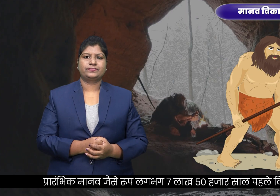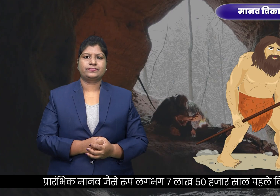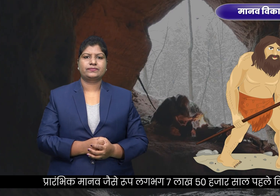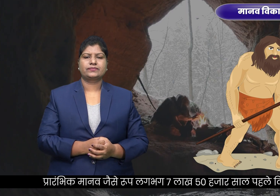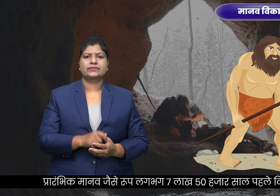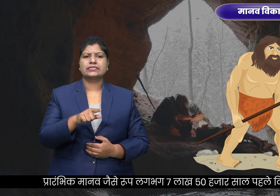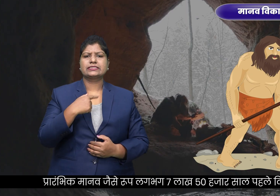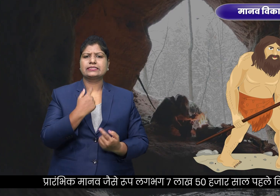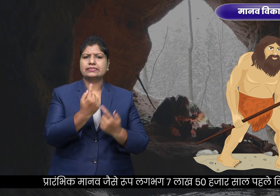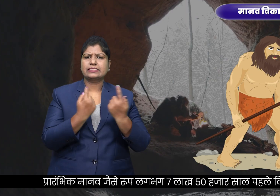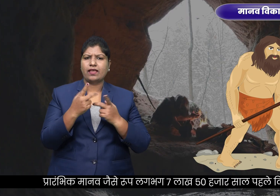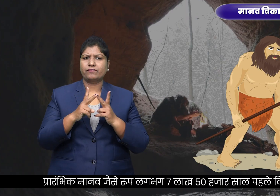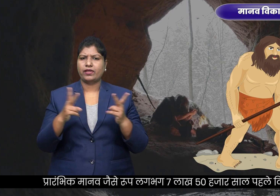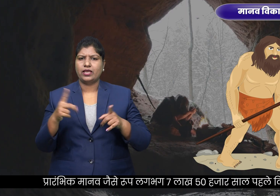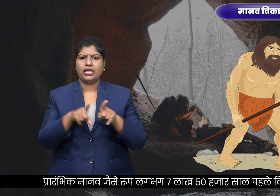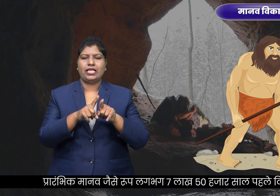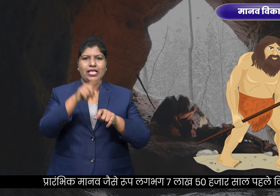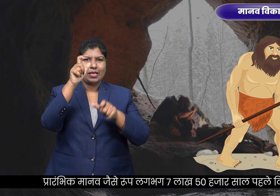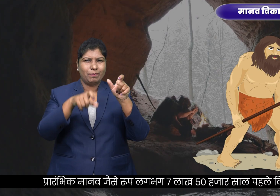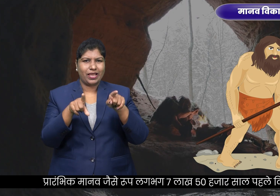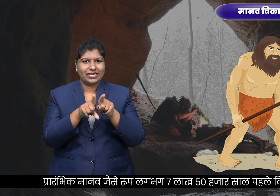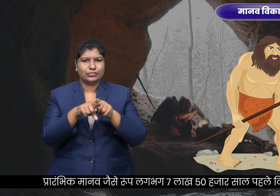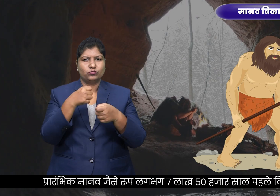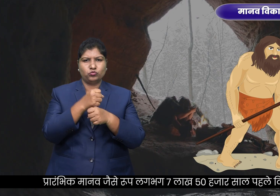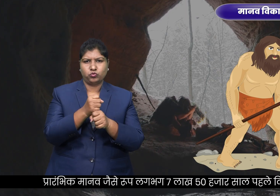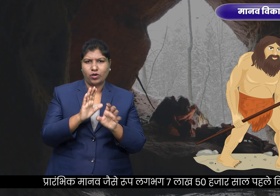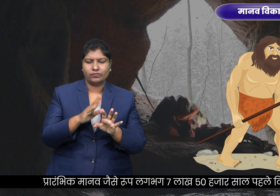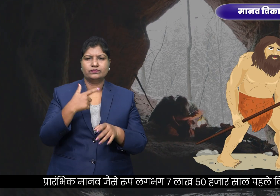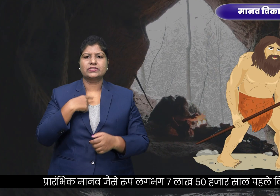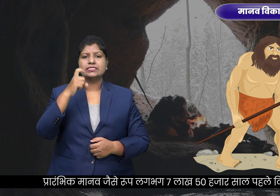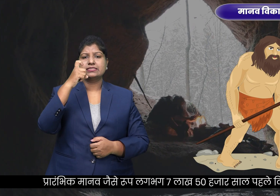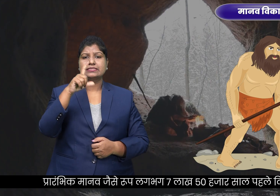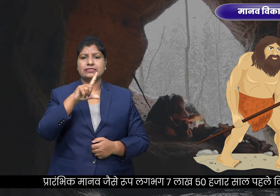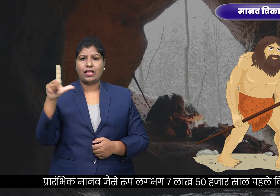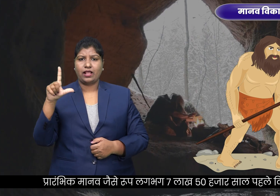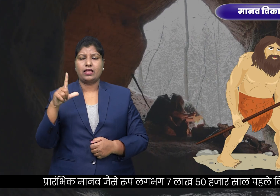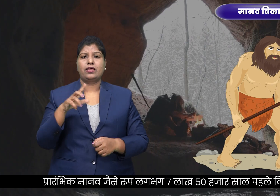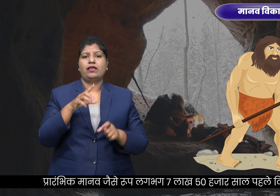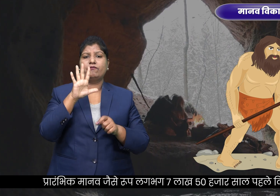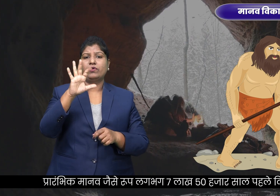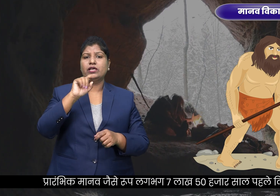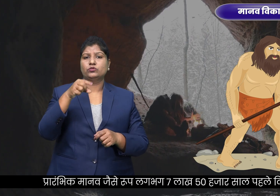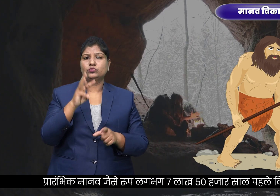प्रारंभिक मानव जैसे रूप लगभग 7,50,000 साल पहले दिखाए गए।